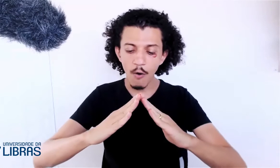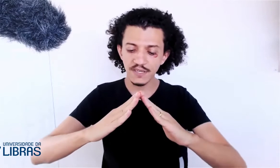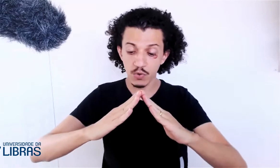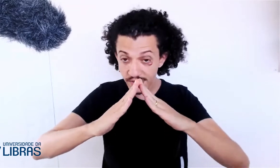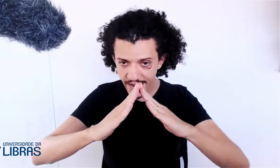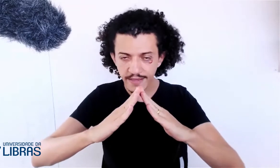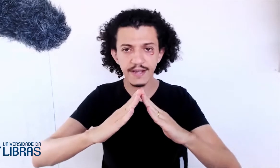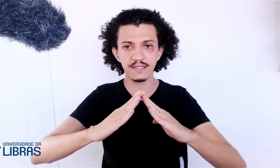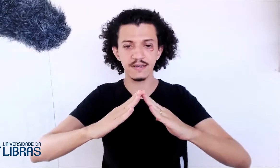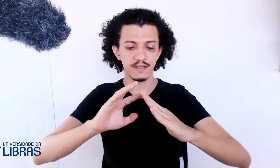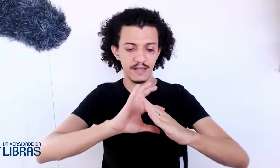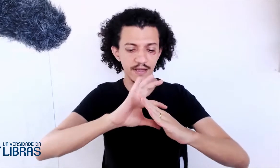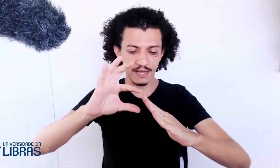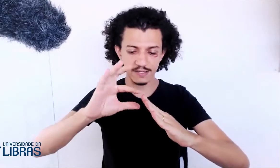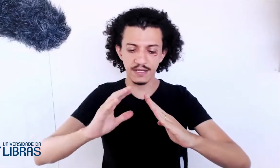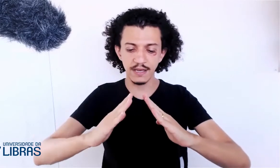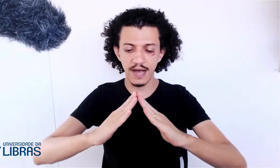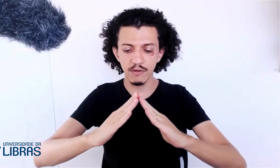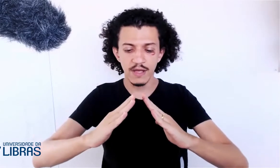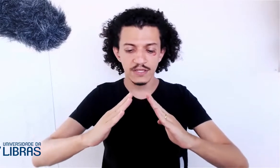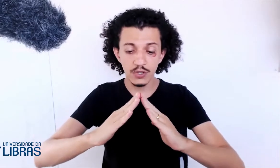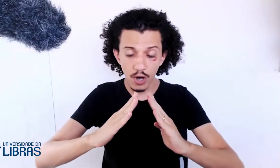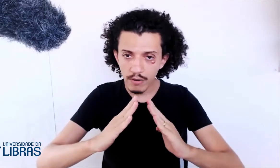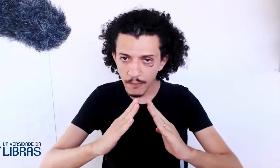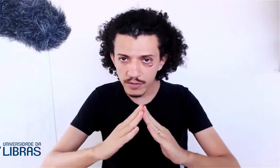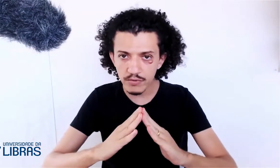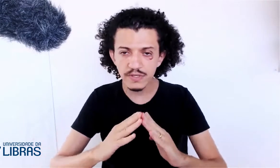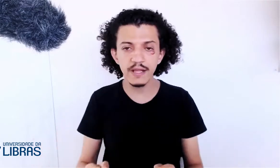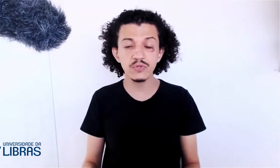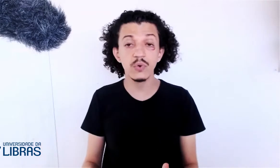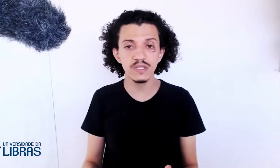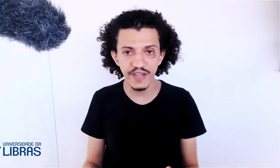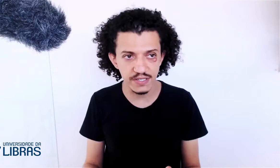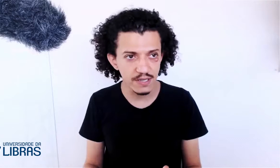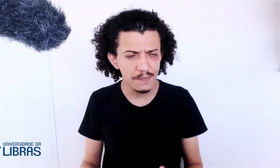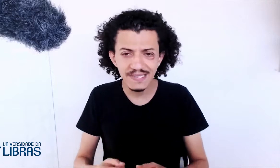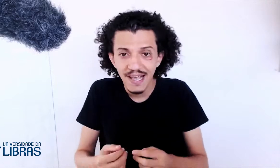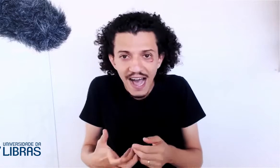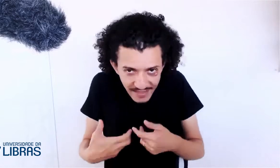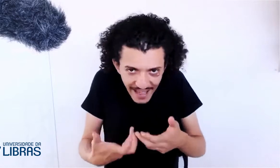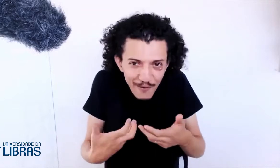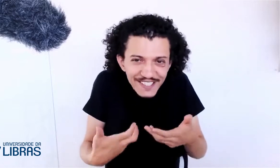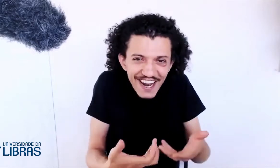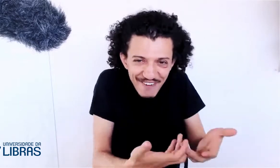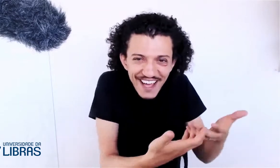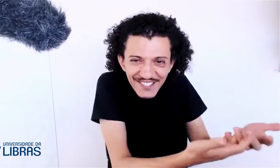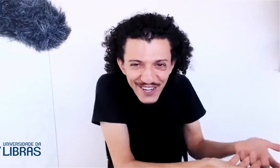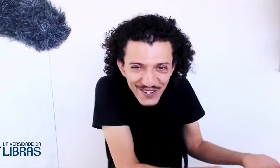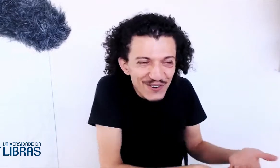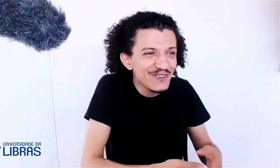palmas concêntricas, né, que está assim inclinado, se tocam na ponta dos dedos 2 vezes. Mas até eu escrever isso aí tudo,